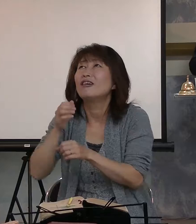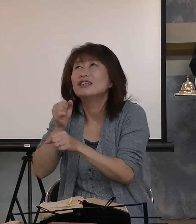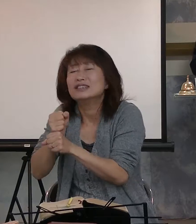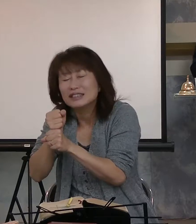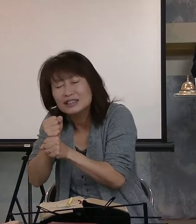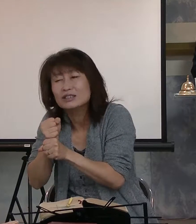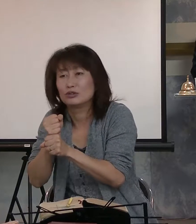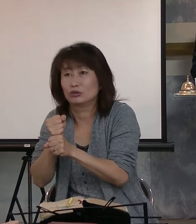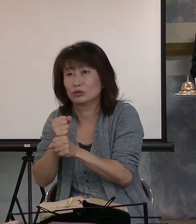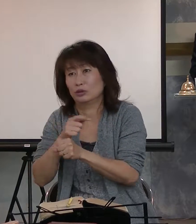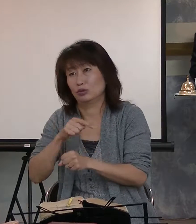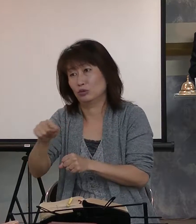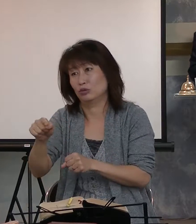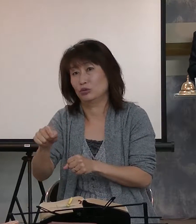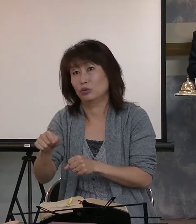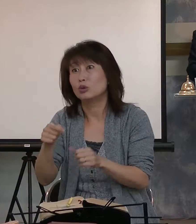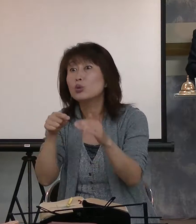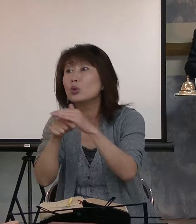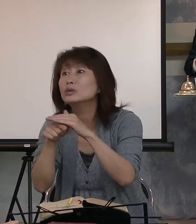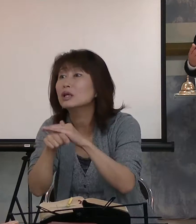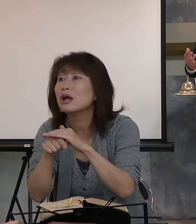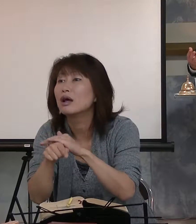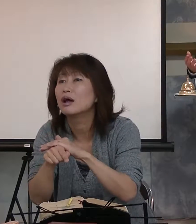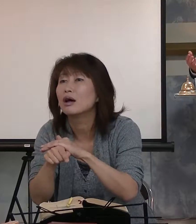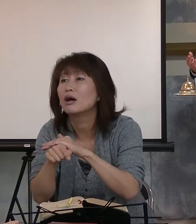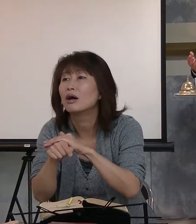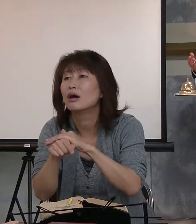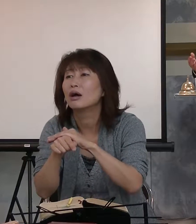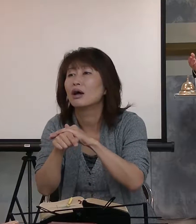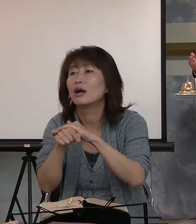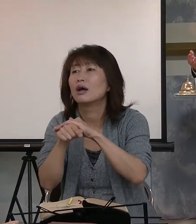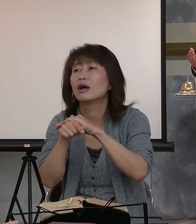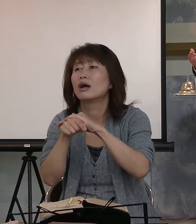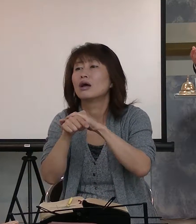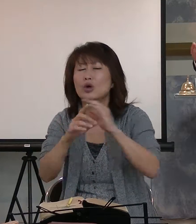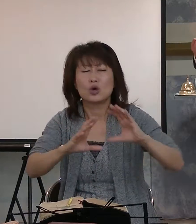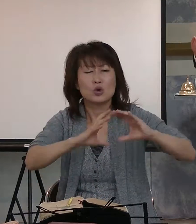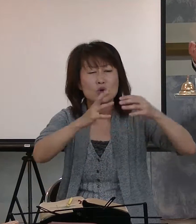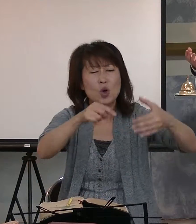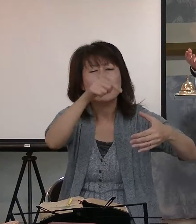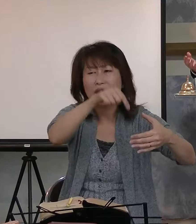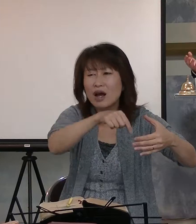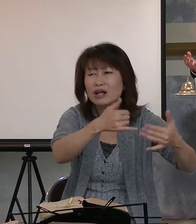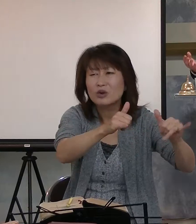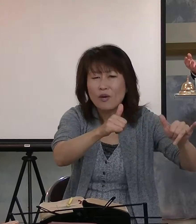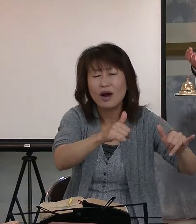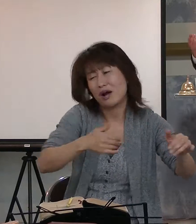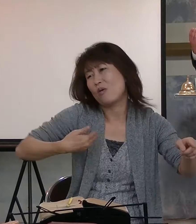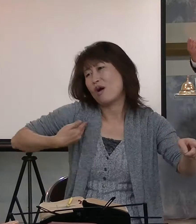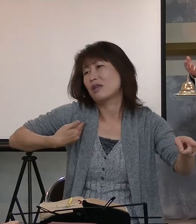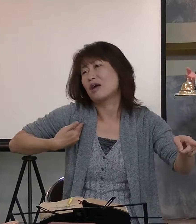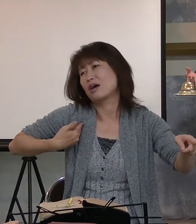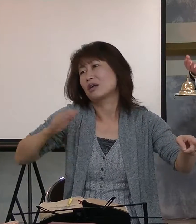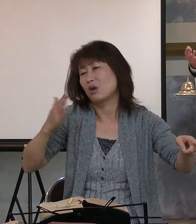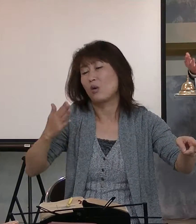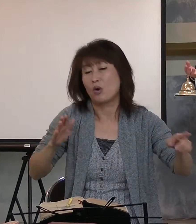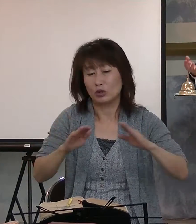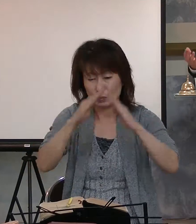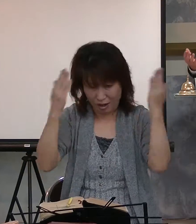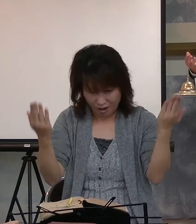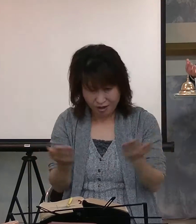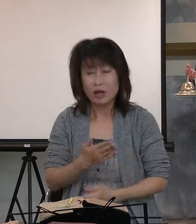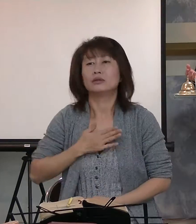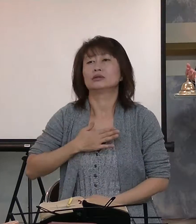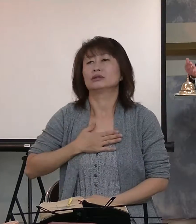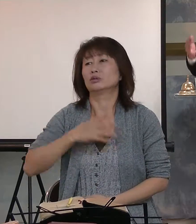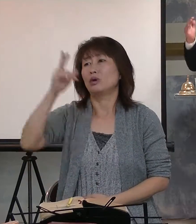ているんです。なぜならば、この世には人々は分からないけれども、全てを知っている